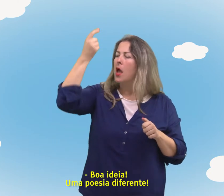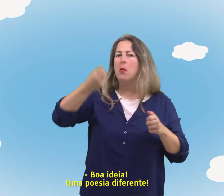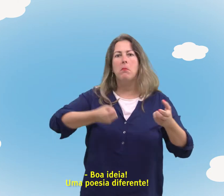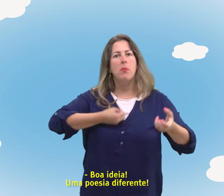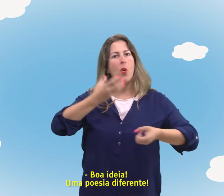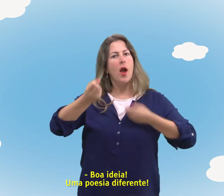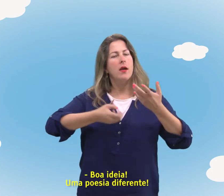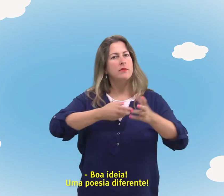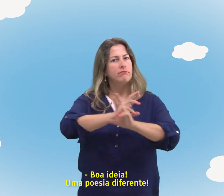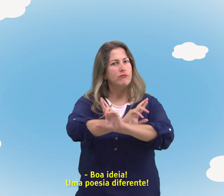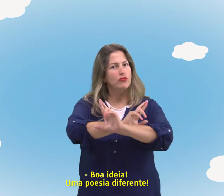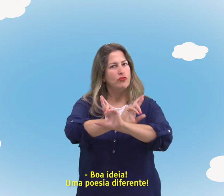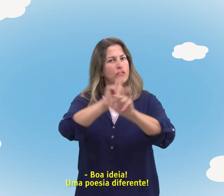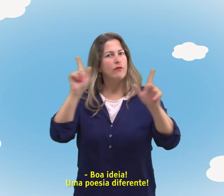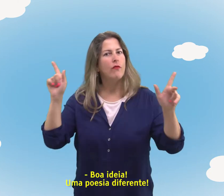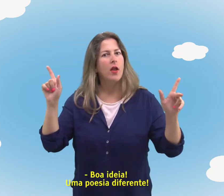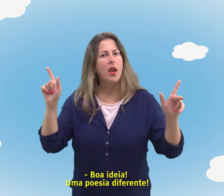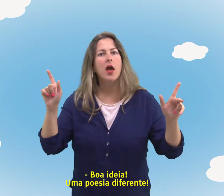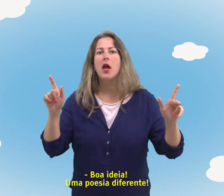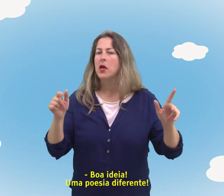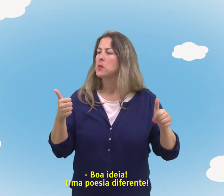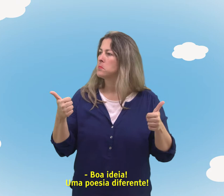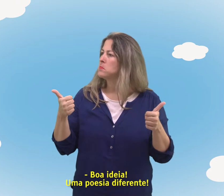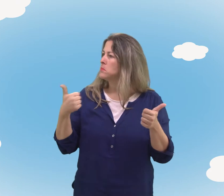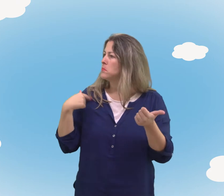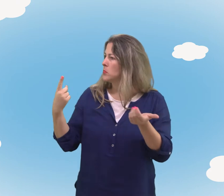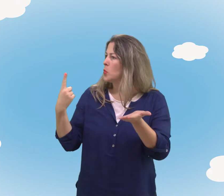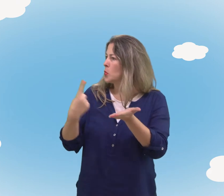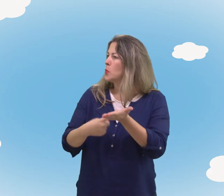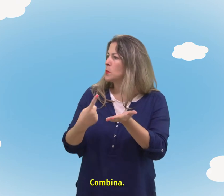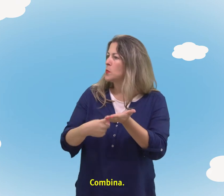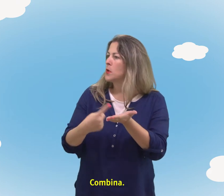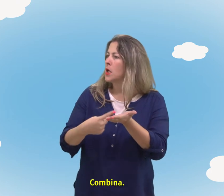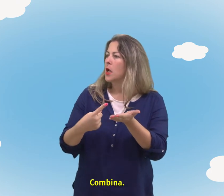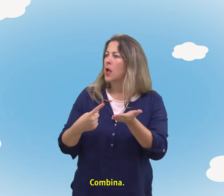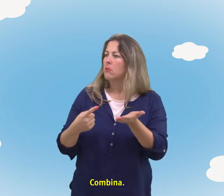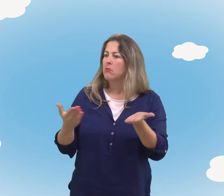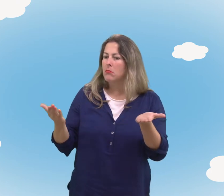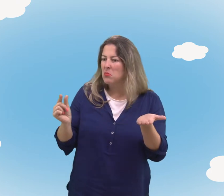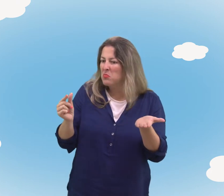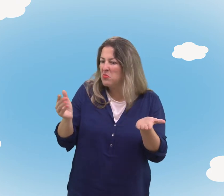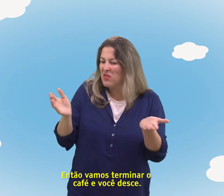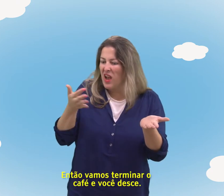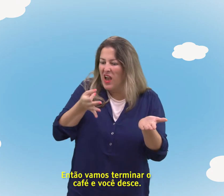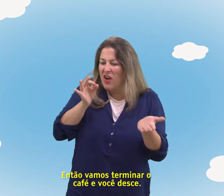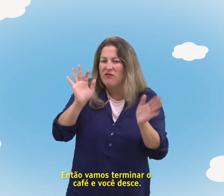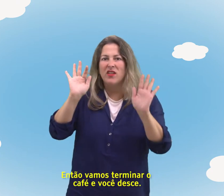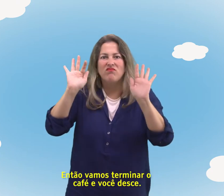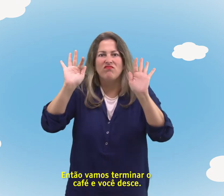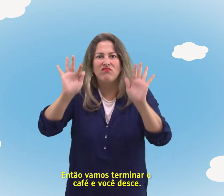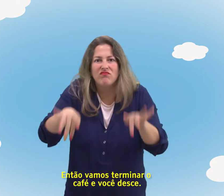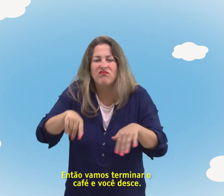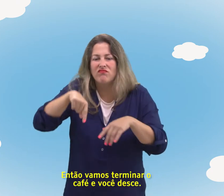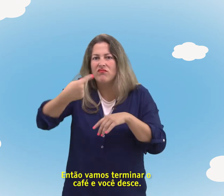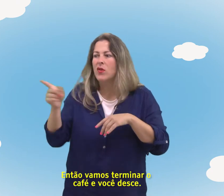idéia uma poesia diferente combina vamos terminar o café e você